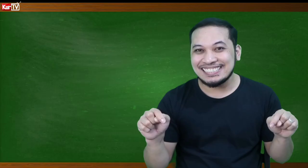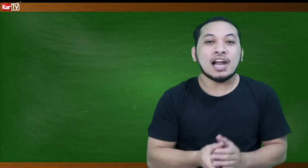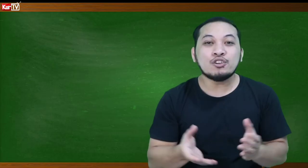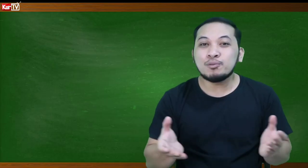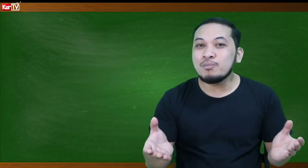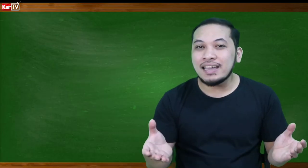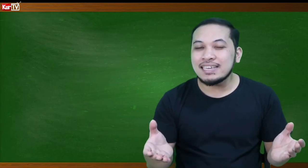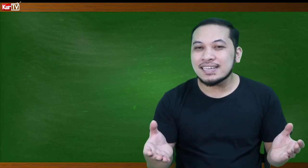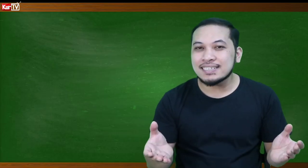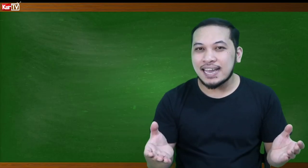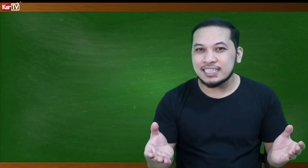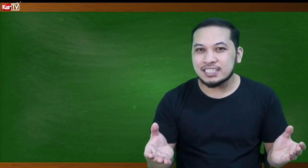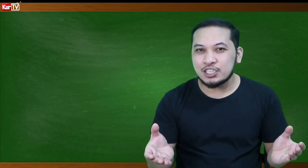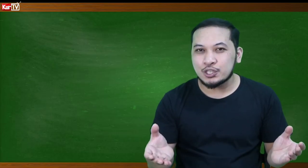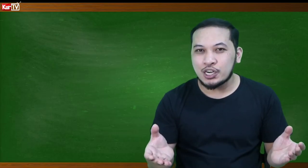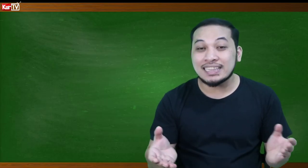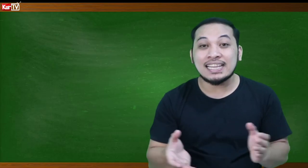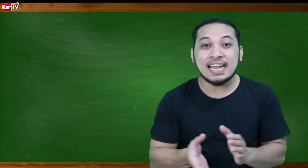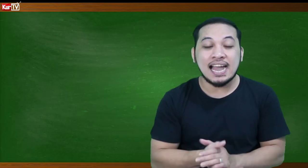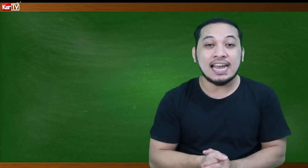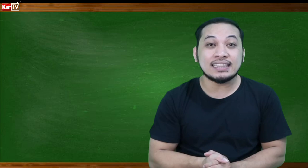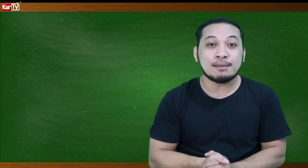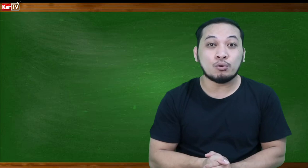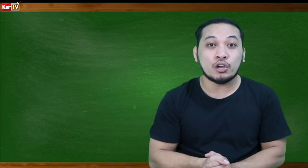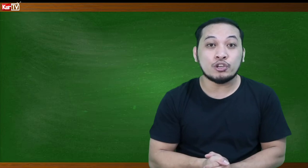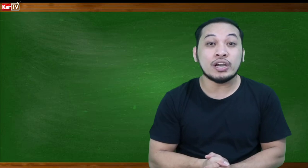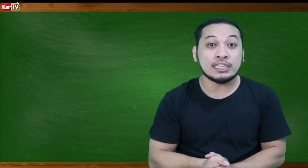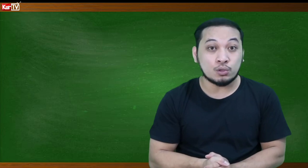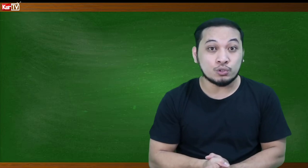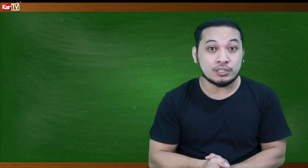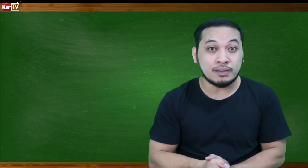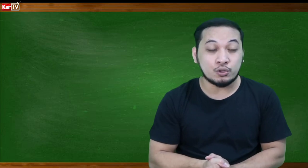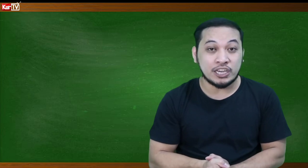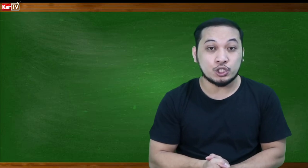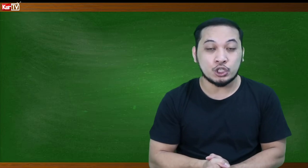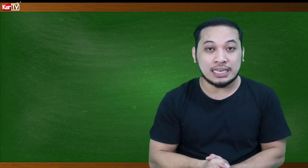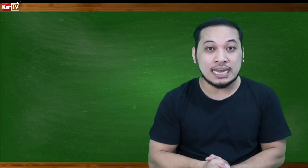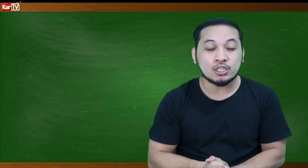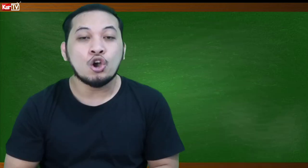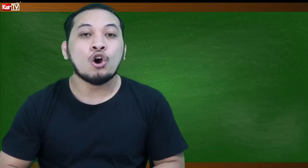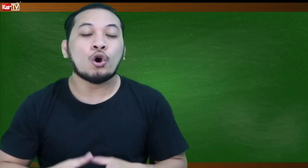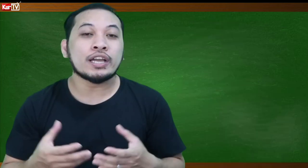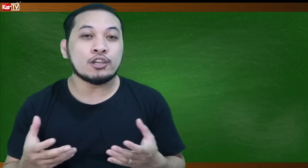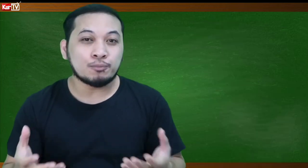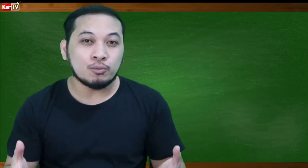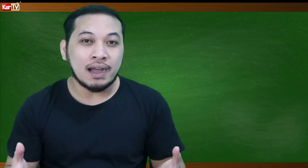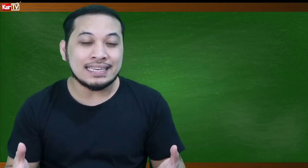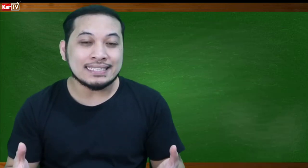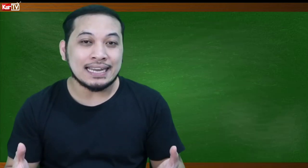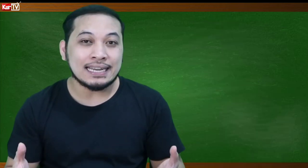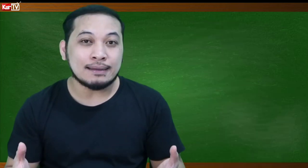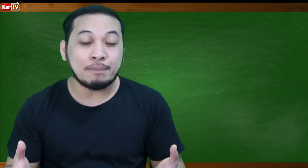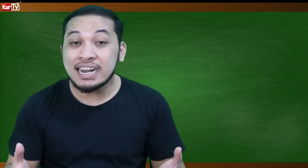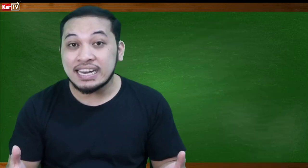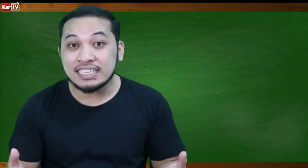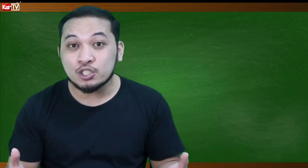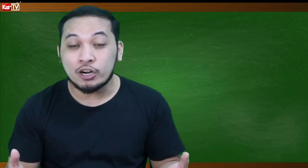Kayo po ba ay isang science teacher at nag-handle po kayo ng inclusive education class? Or kayo po ba ay isang parents or